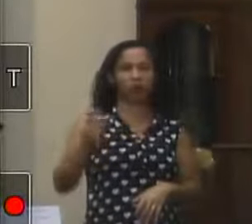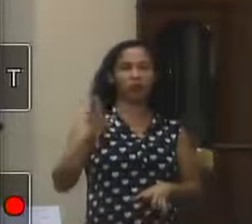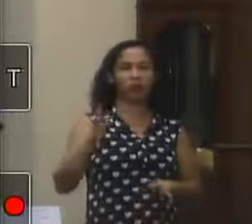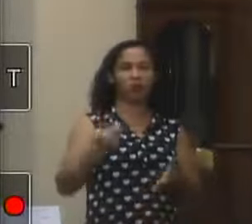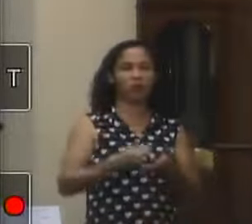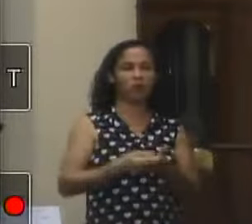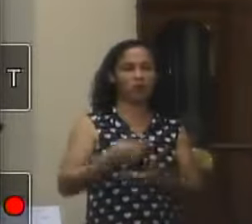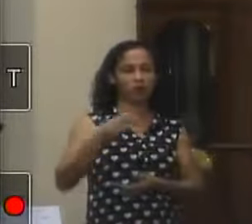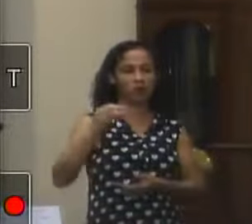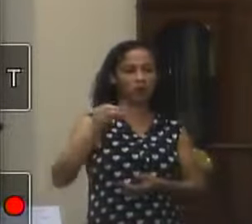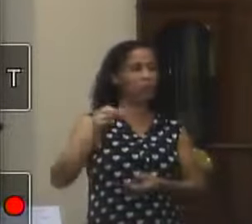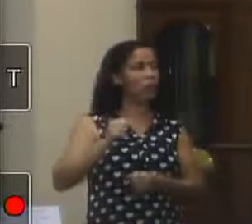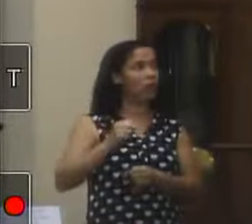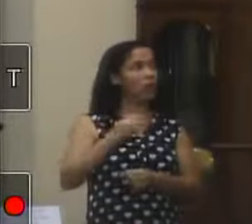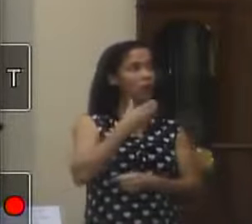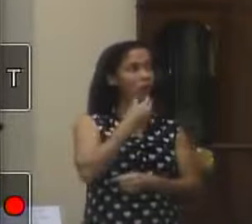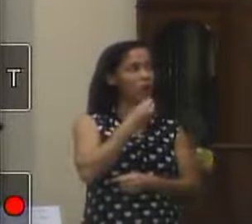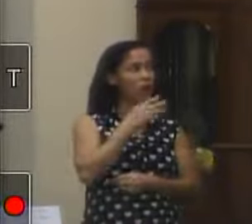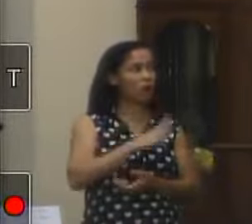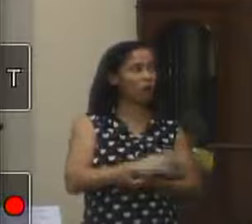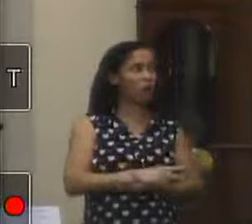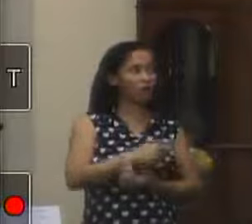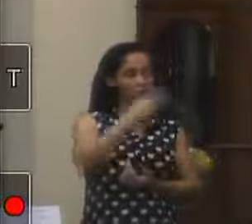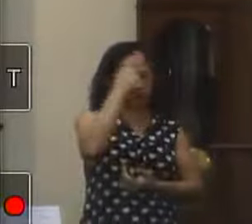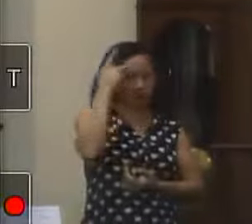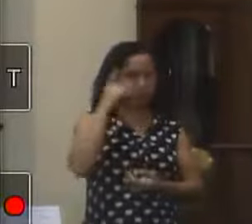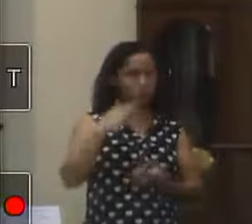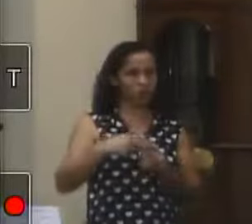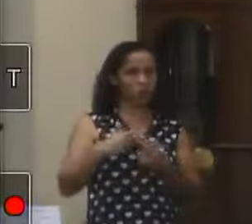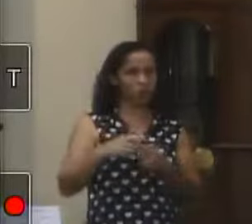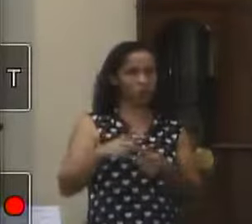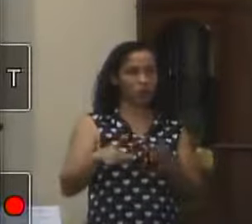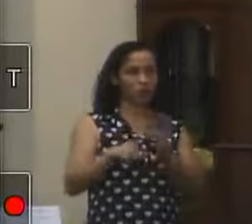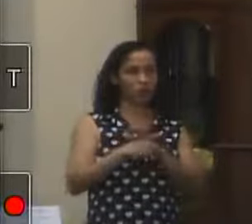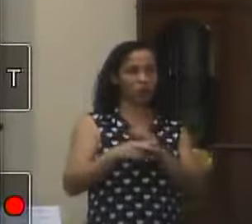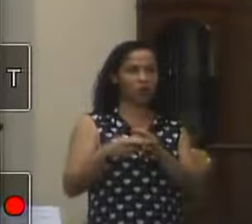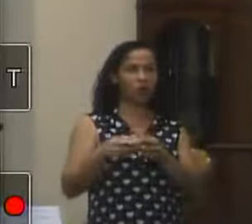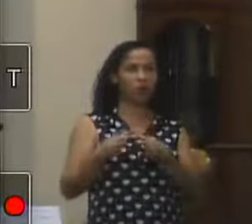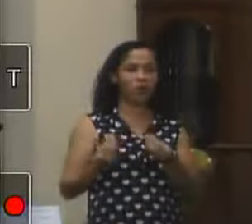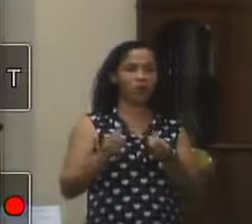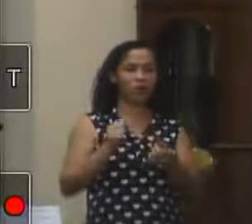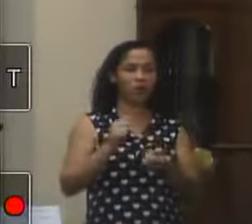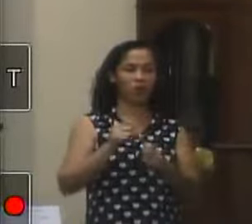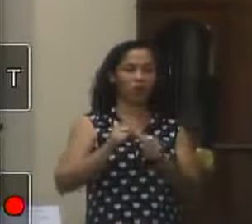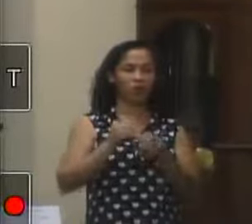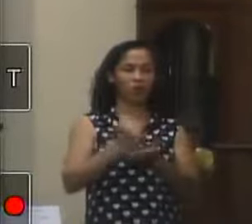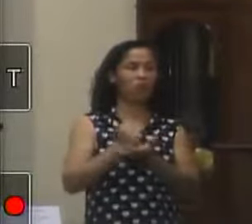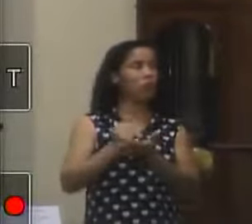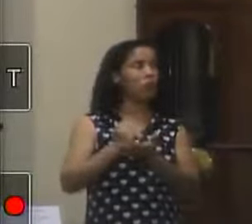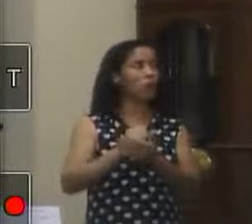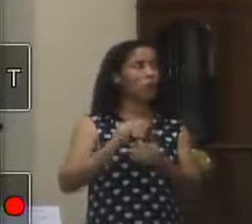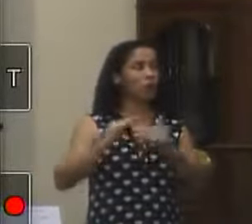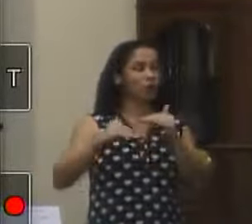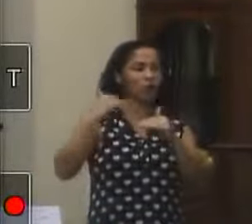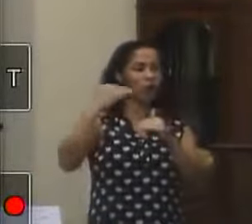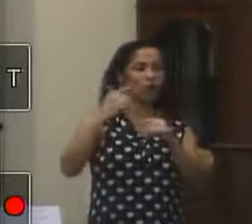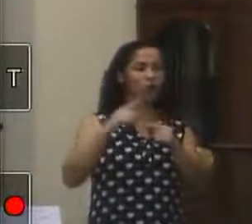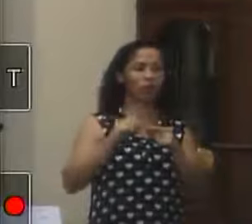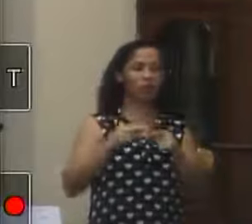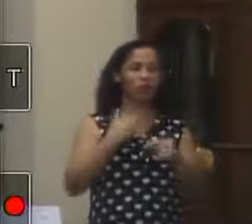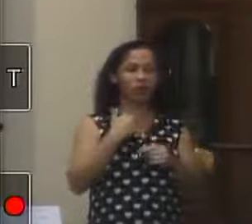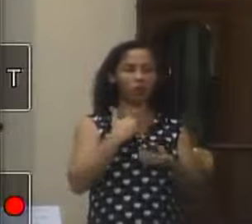30 homens, mas ele não tem condições pela lei de responsabilidade, no índice de contrato de pessoal, ela ultrapassa.